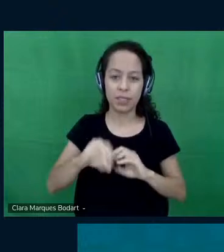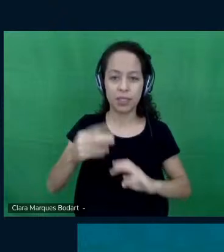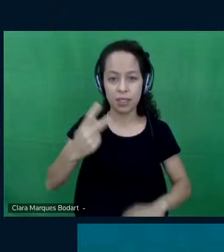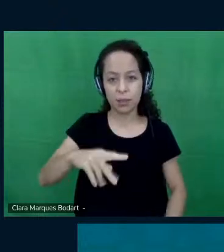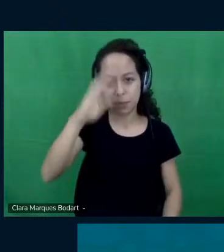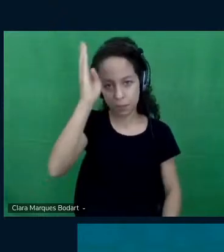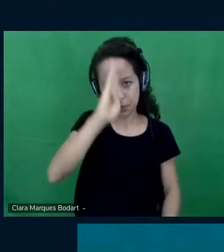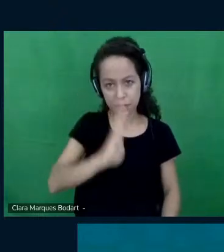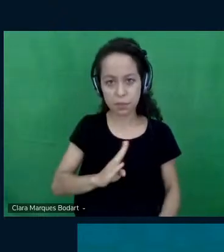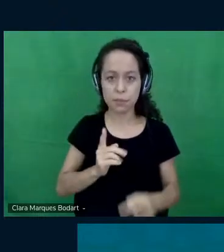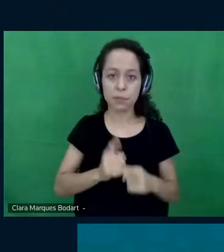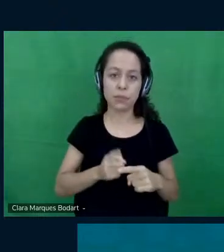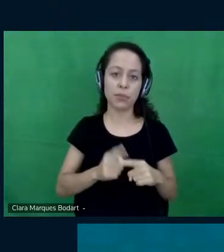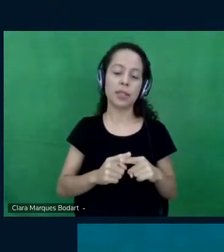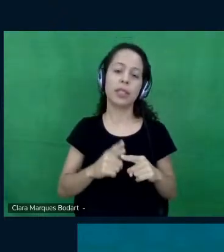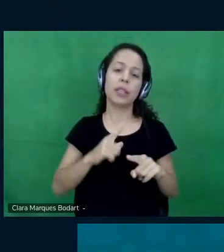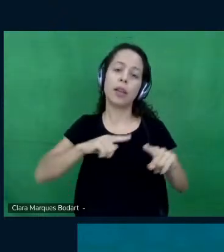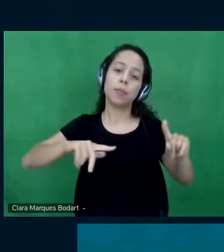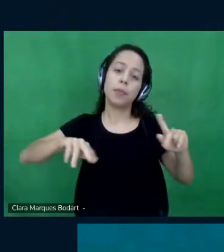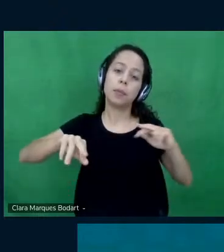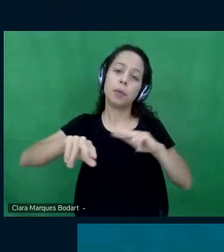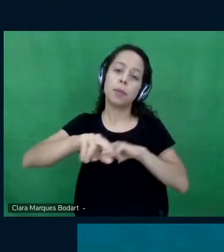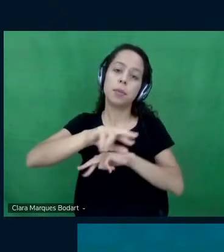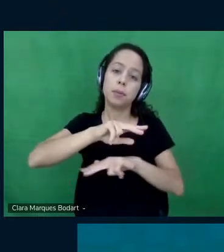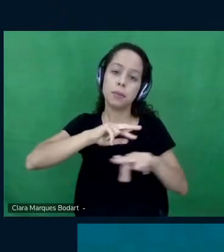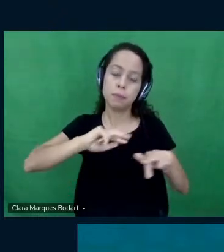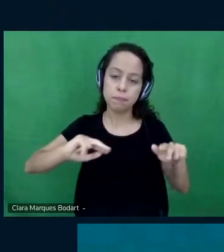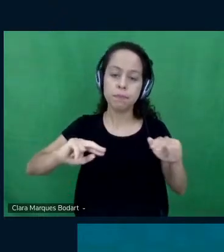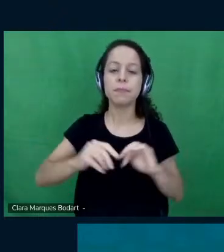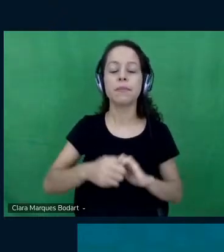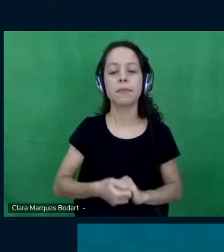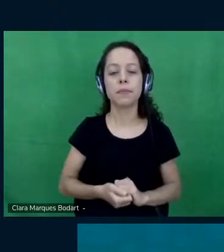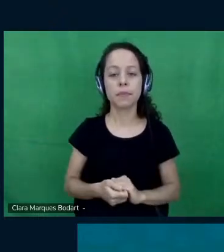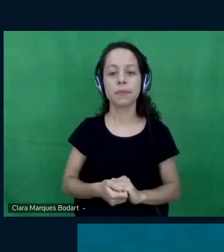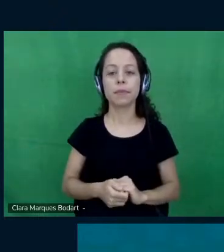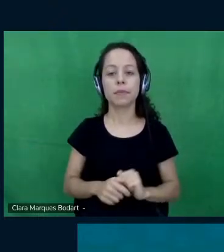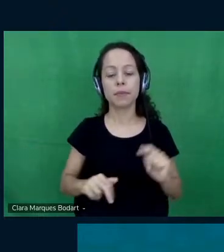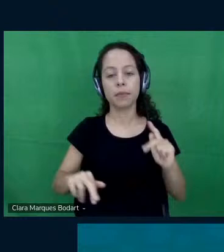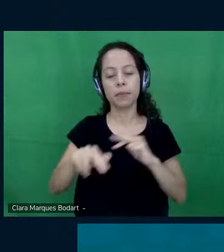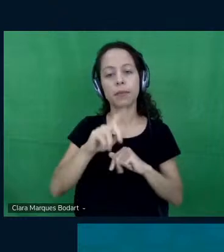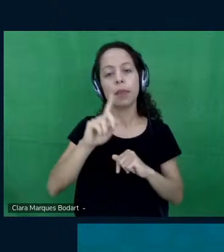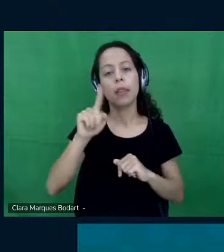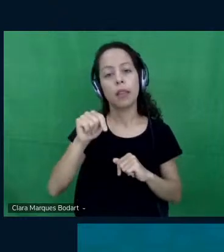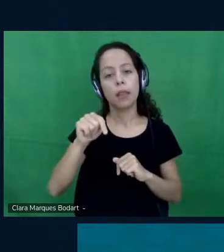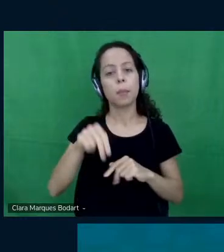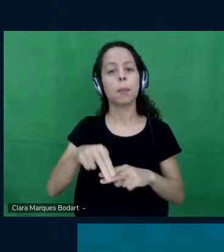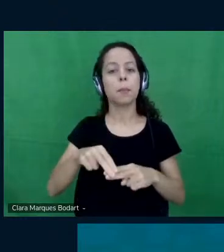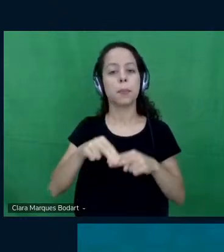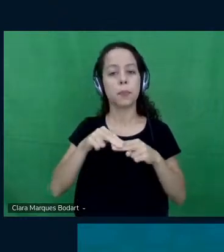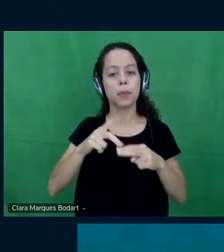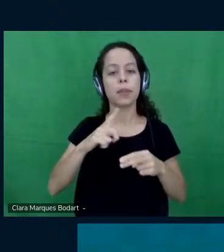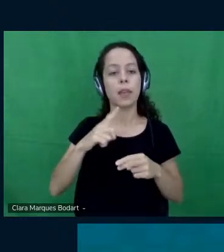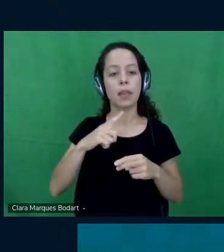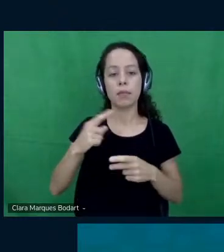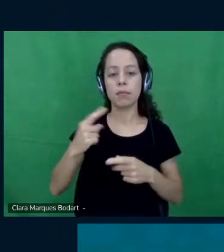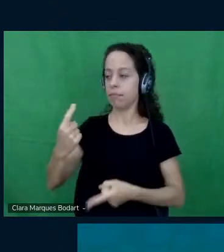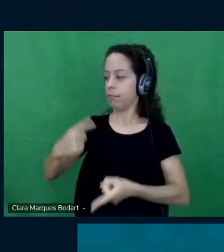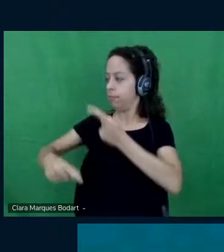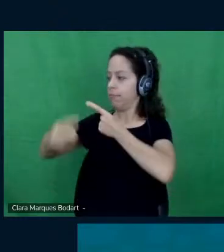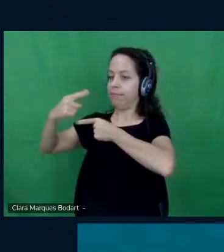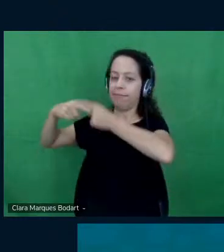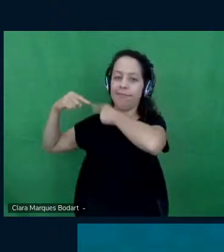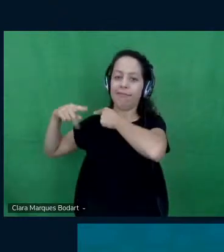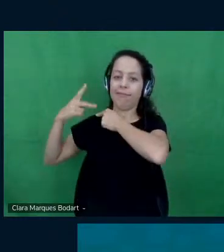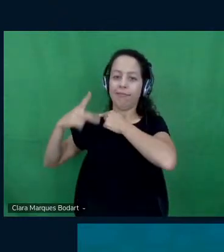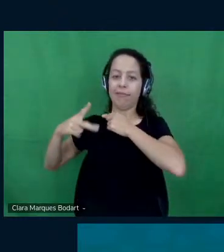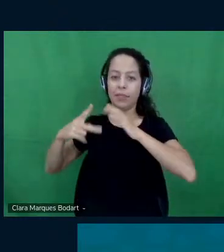ela é diversa em vários aspectos. Ela é diversa, seja pela sua origem, né, seja a